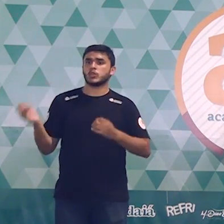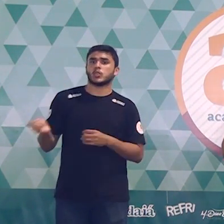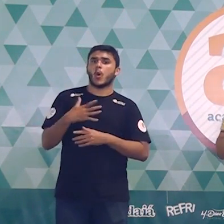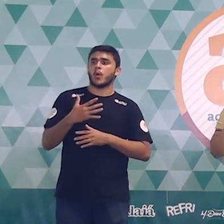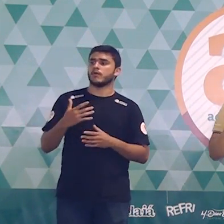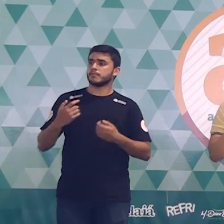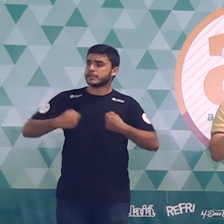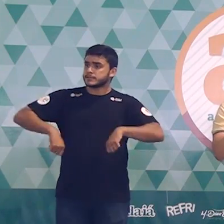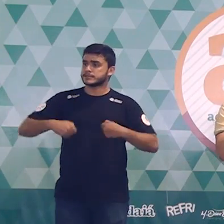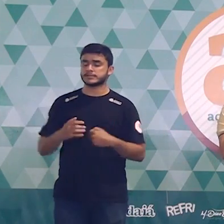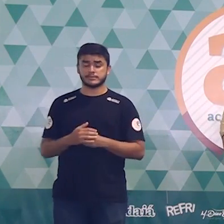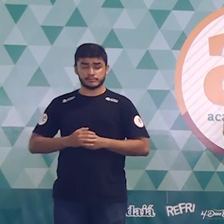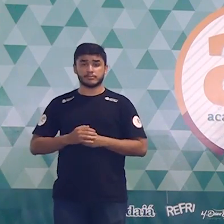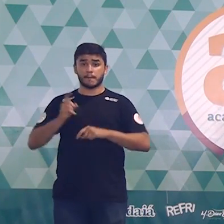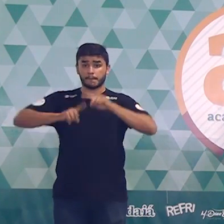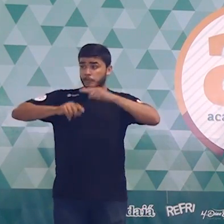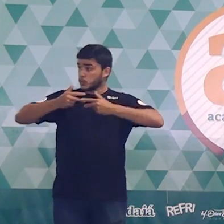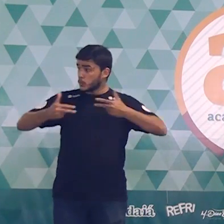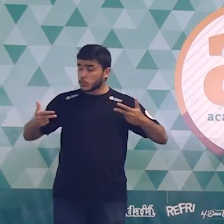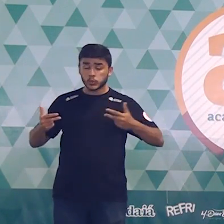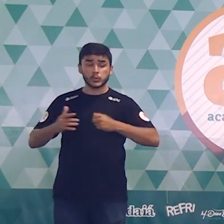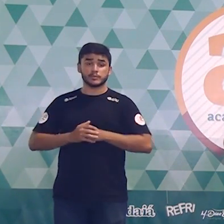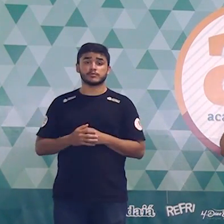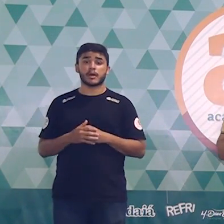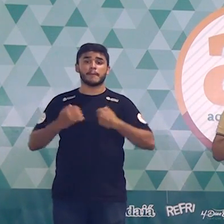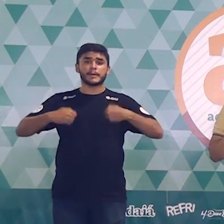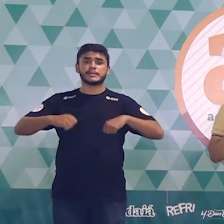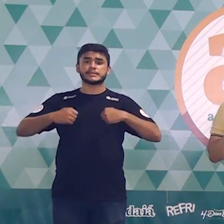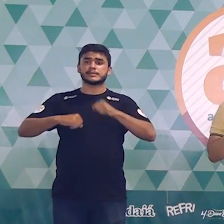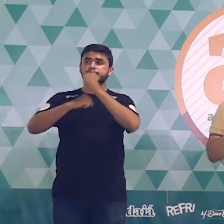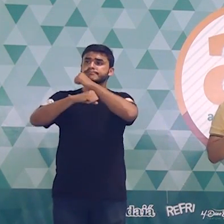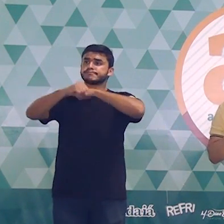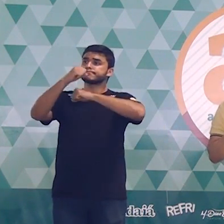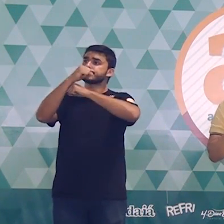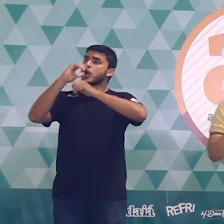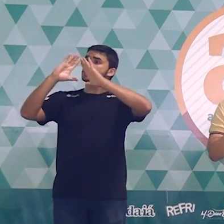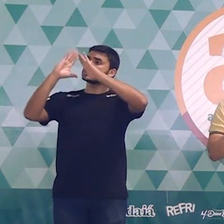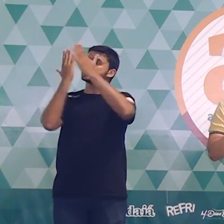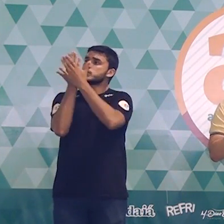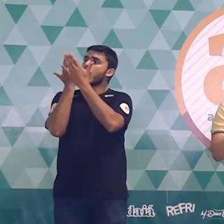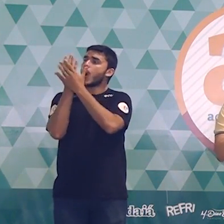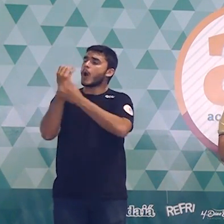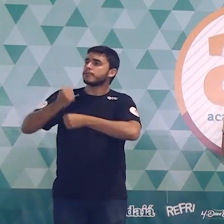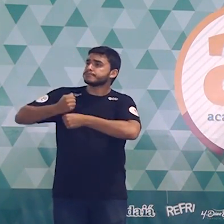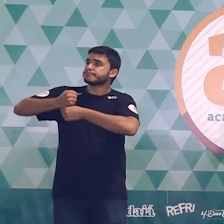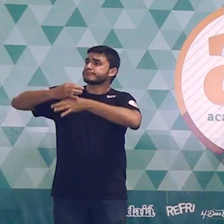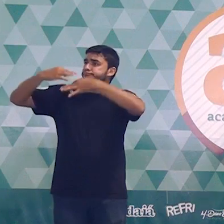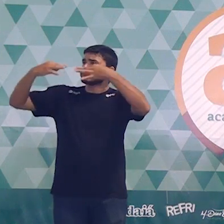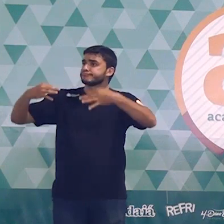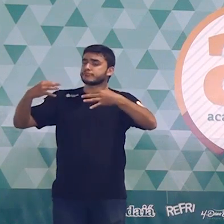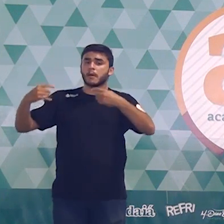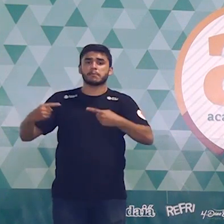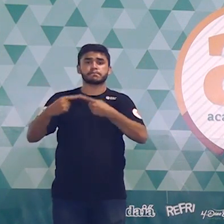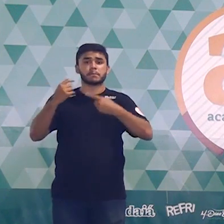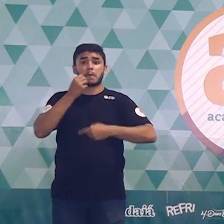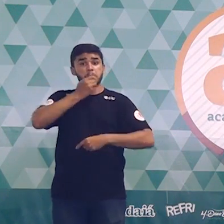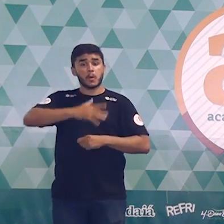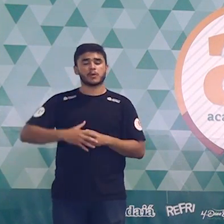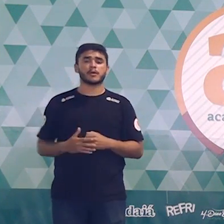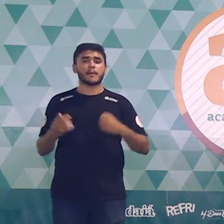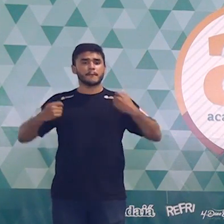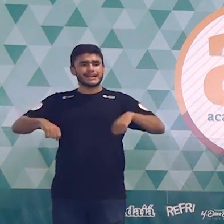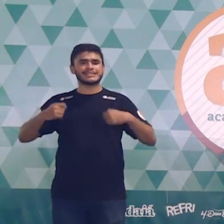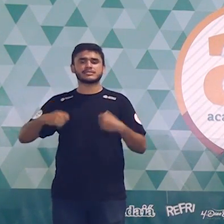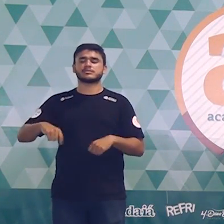por meio, tá certo, da melhora da infraestrutura de mais escolas, tá certo? A fim de dotar os alunos de